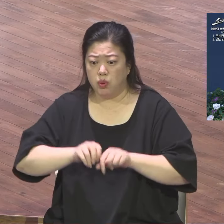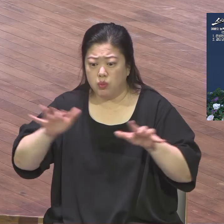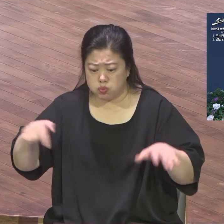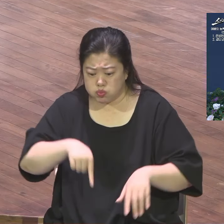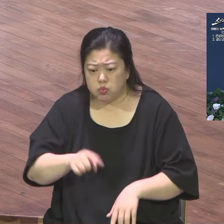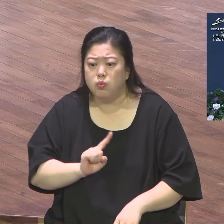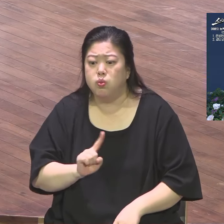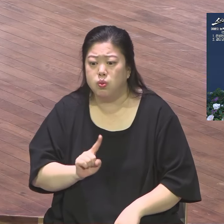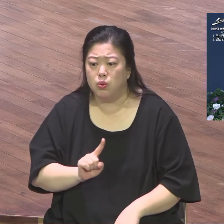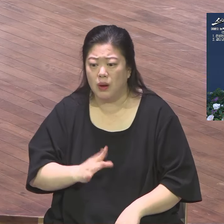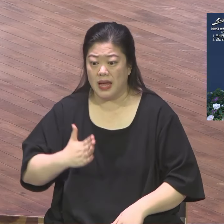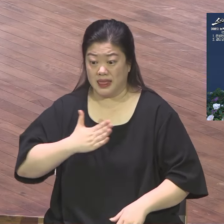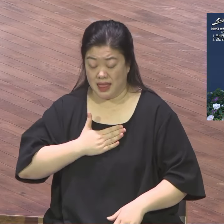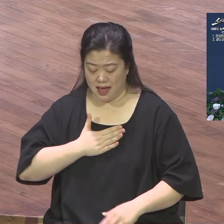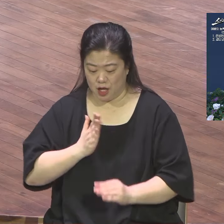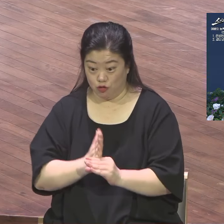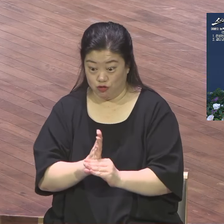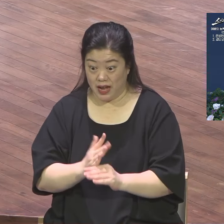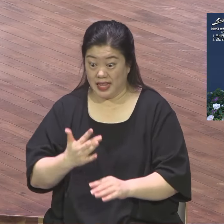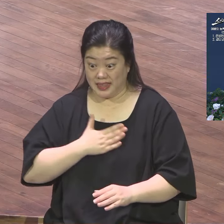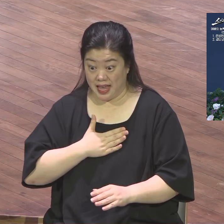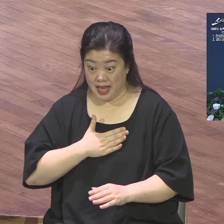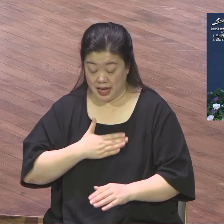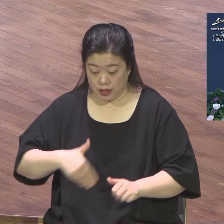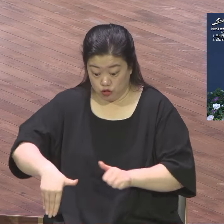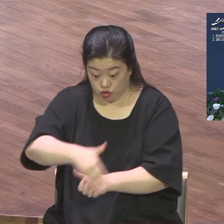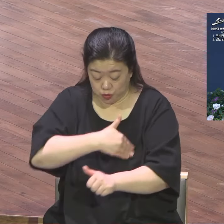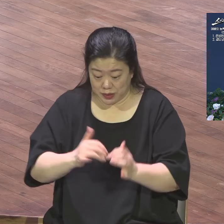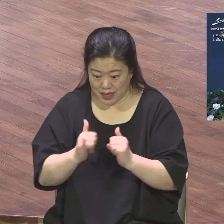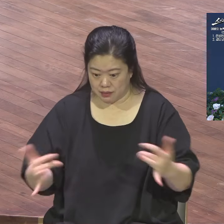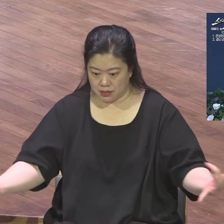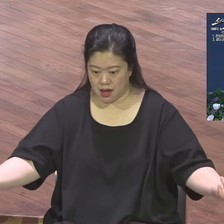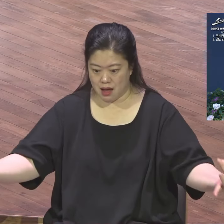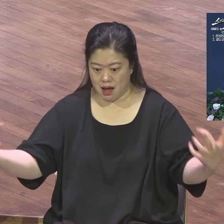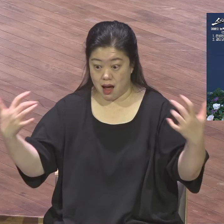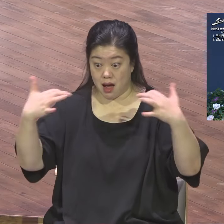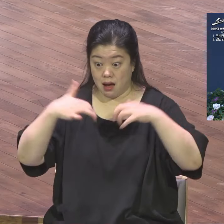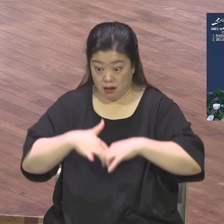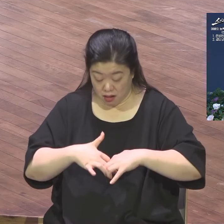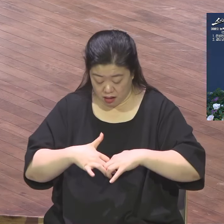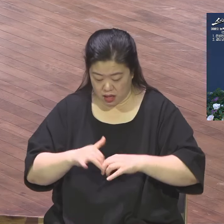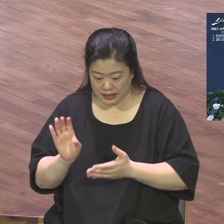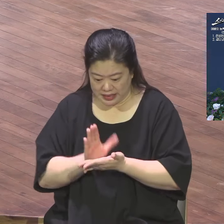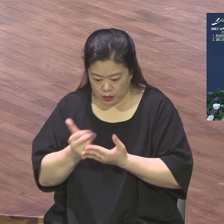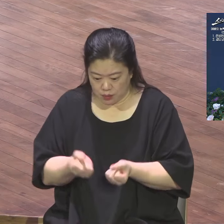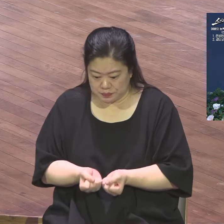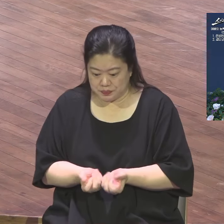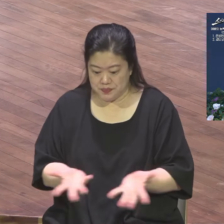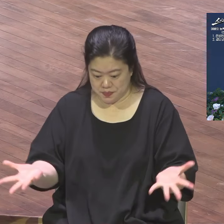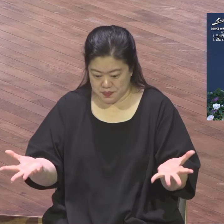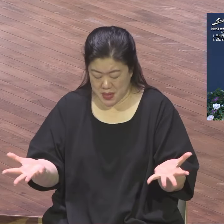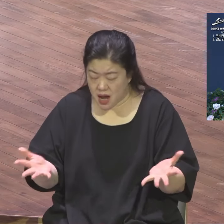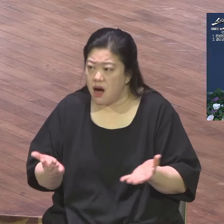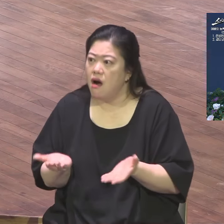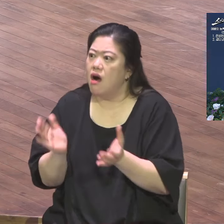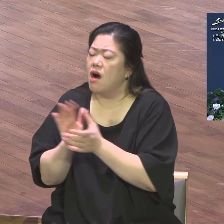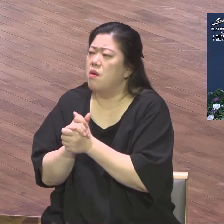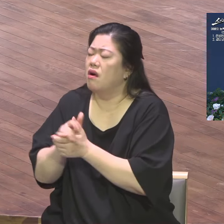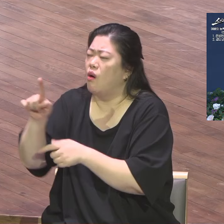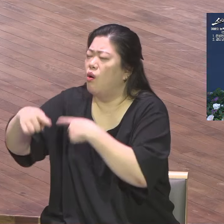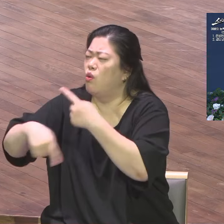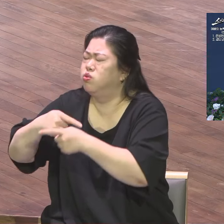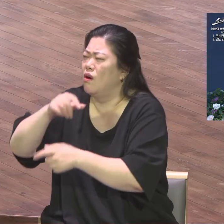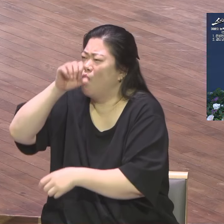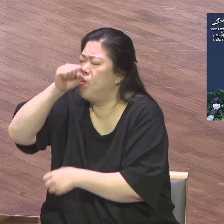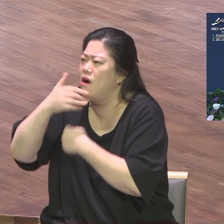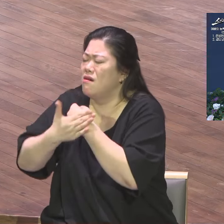쓰임받고 사람과 소통될 수 있는 이 될 수밖에 없는 안테나 역할을 하나님 하게 하신다.